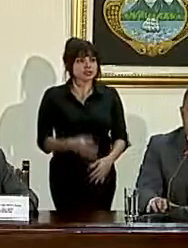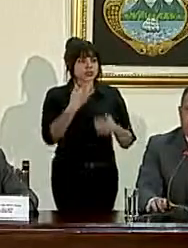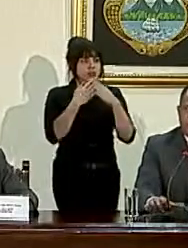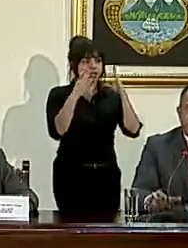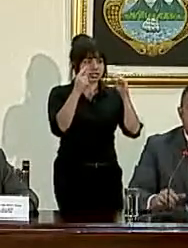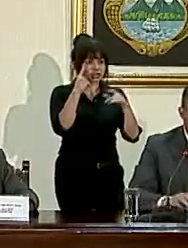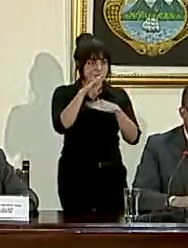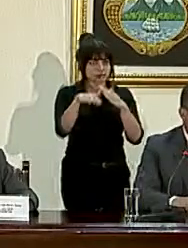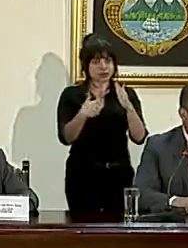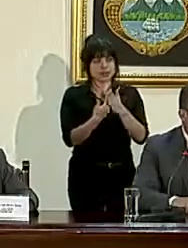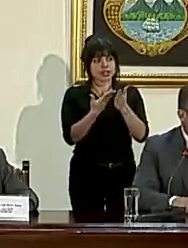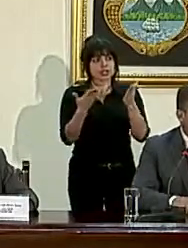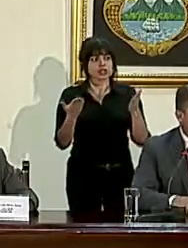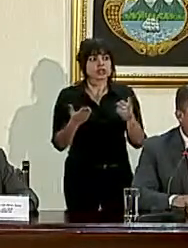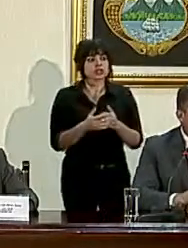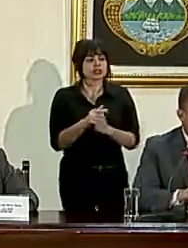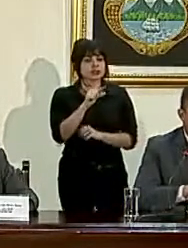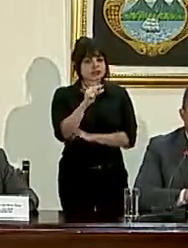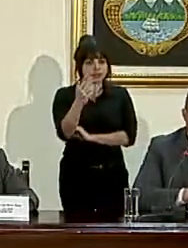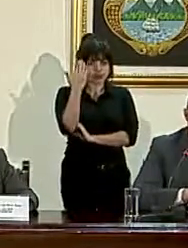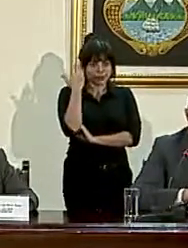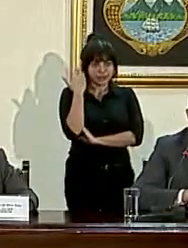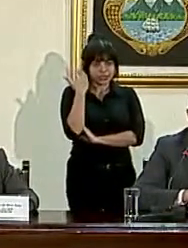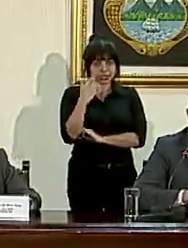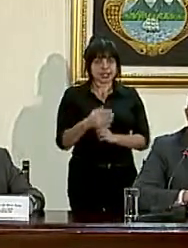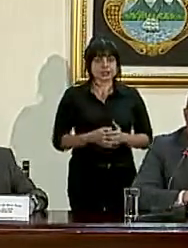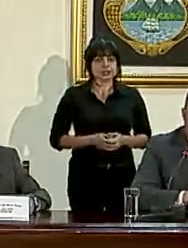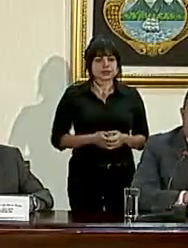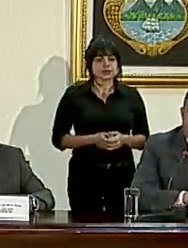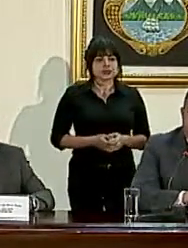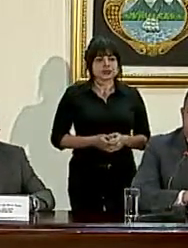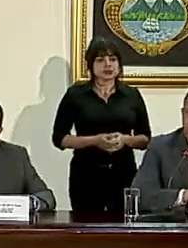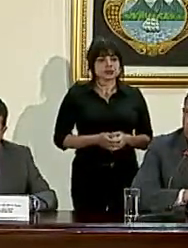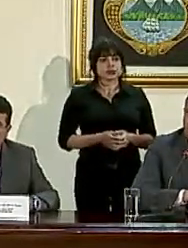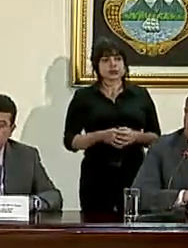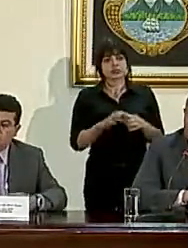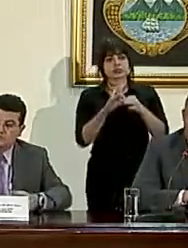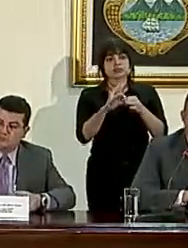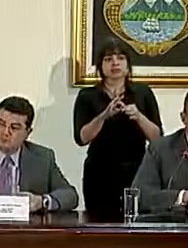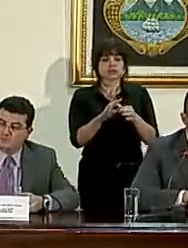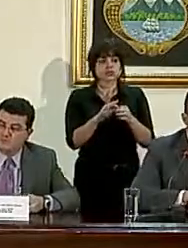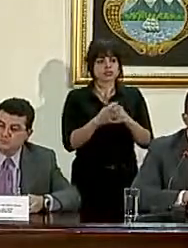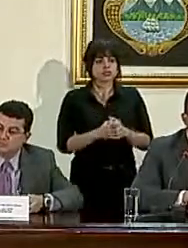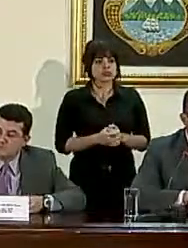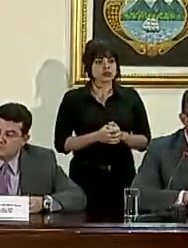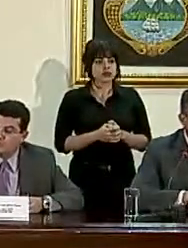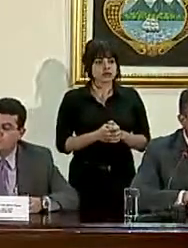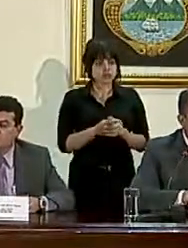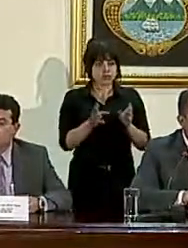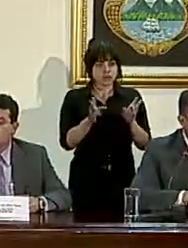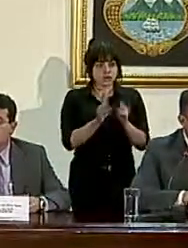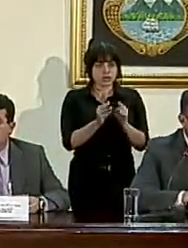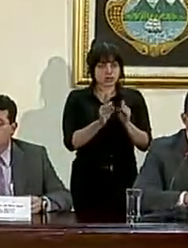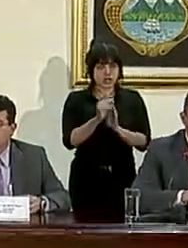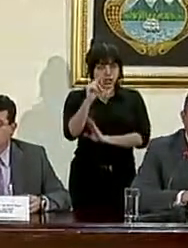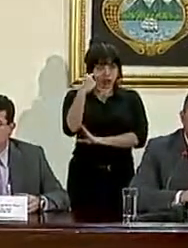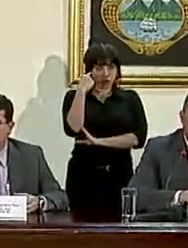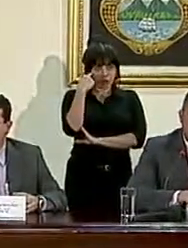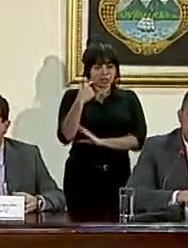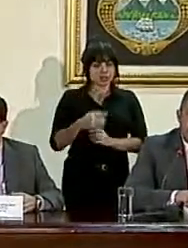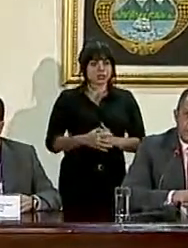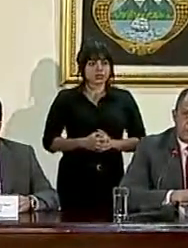para todos. La semana pasada, en el marco del Consejo, de la reunión del Consejo de